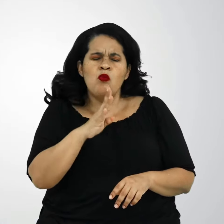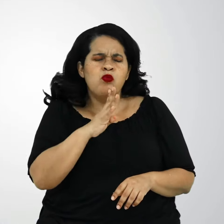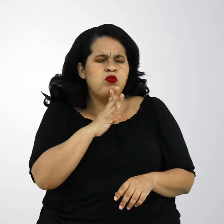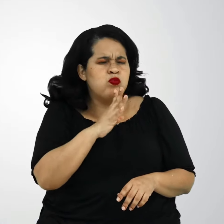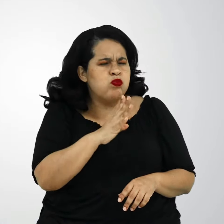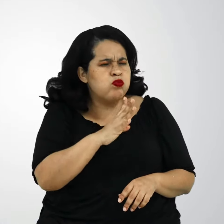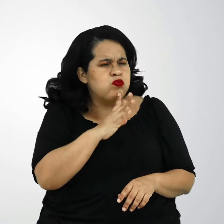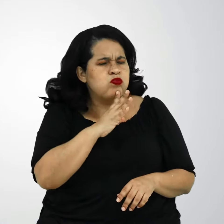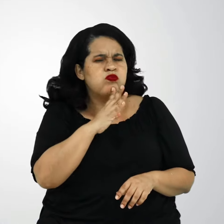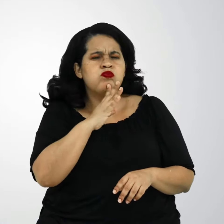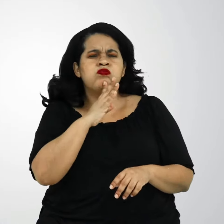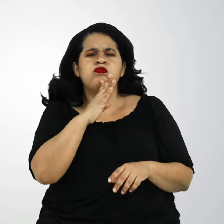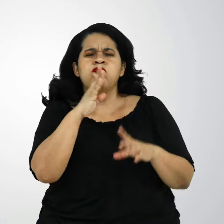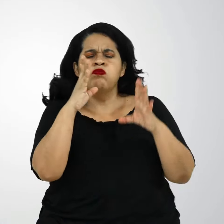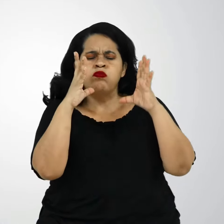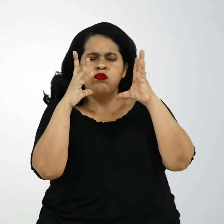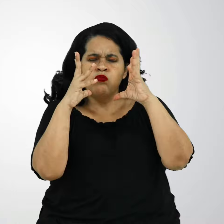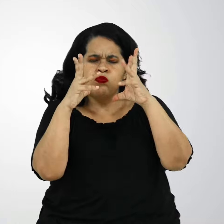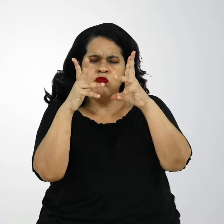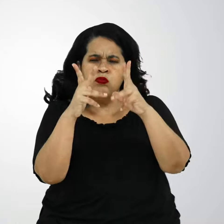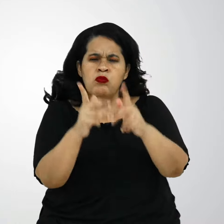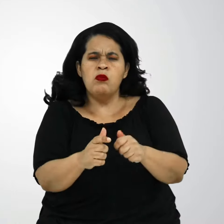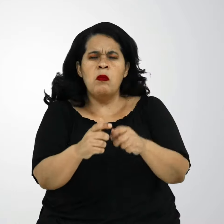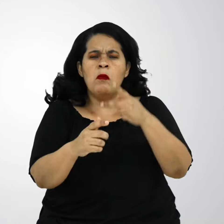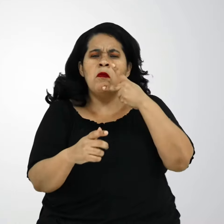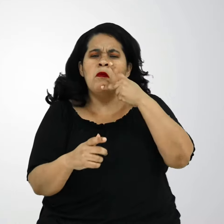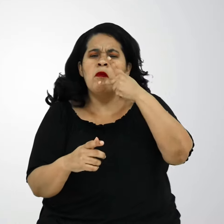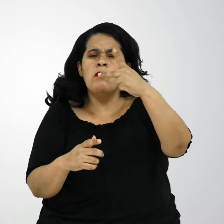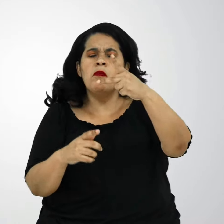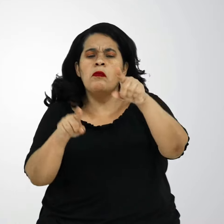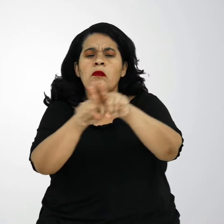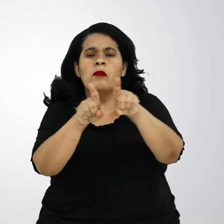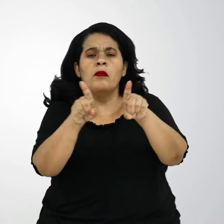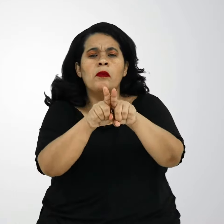profecias do próprio Jeremias, que falava sobre